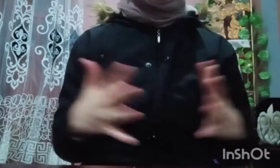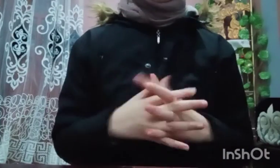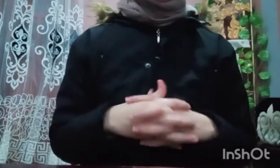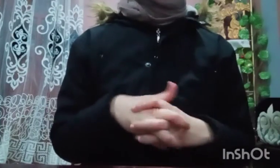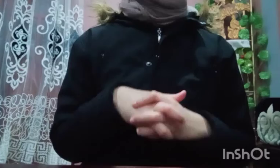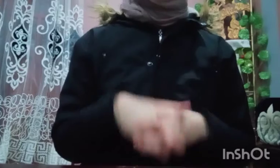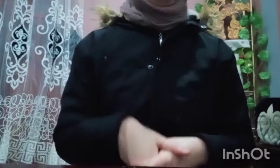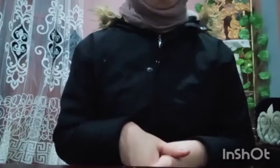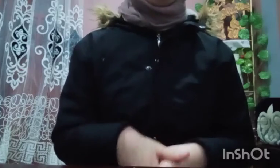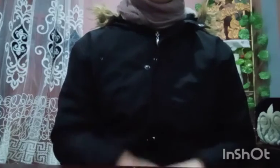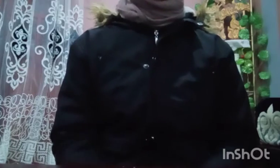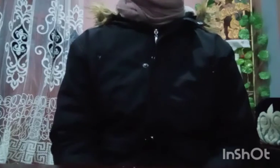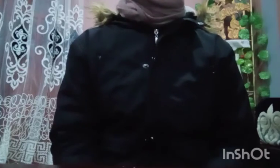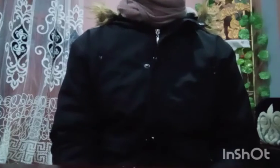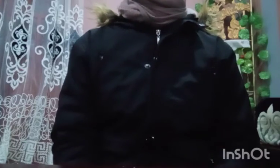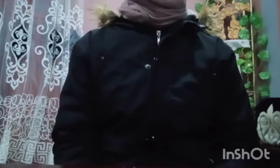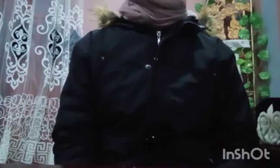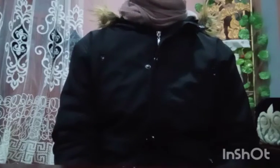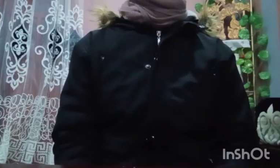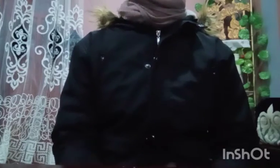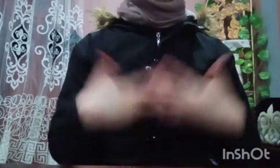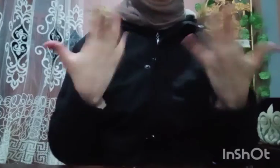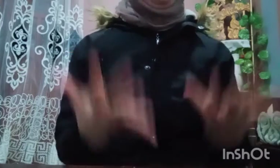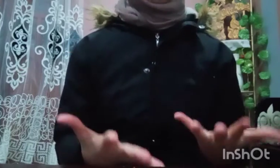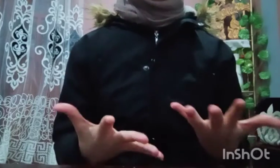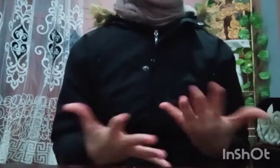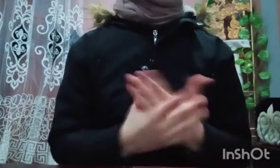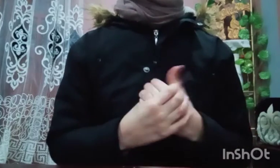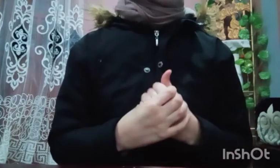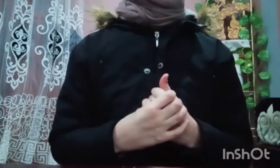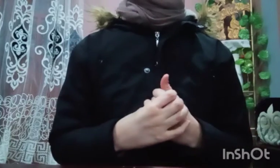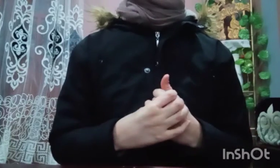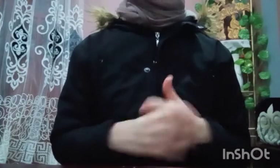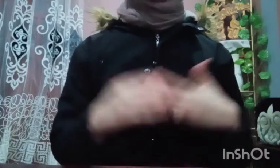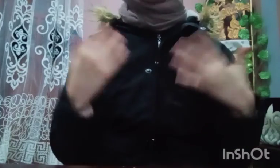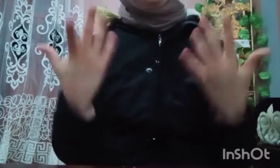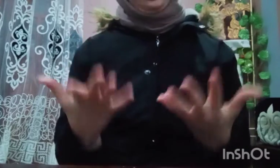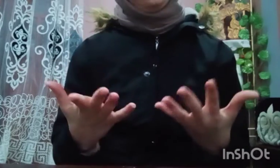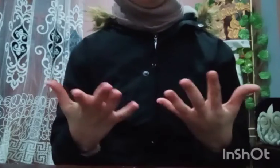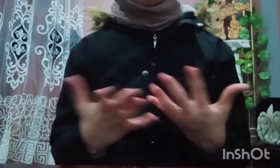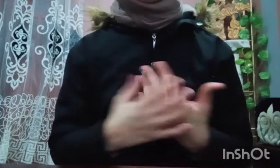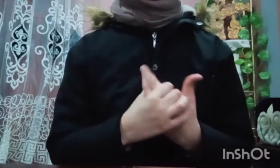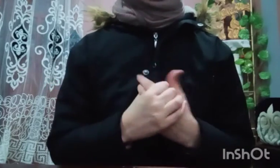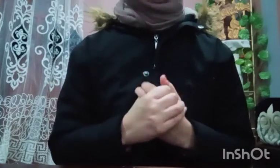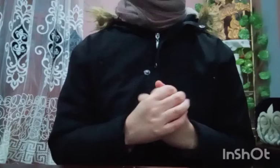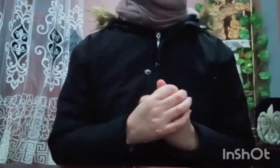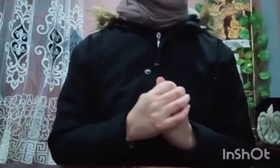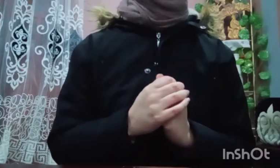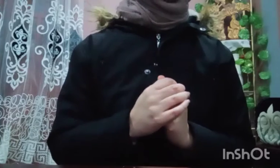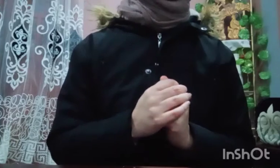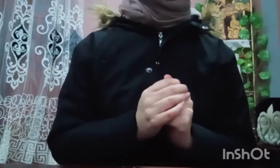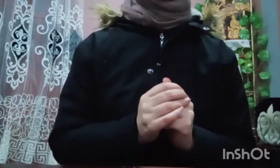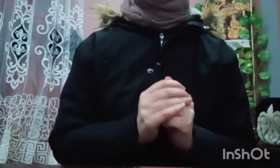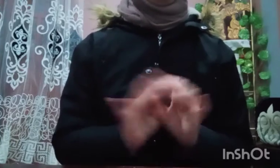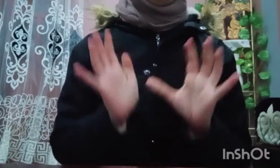الايام تصادفت يعني بفيديو ومقولات قريتهم بزاف تصادفت